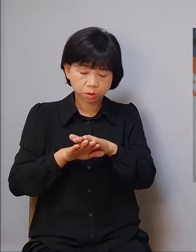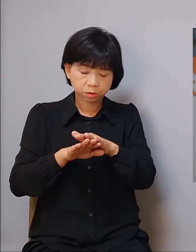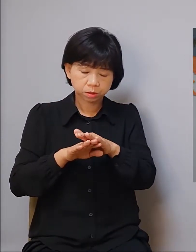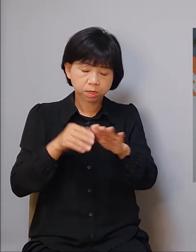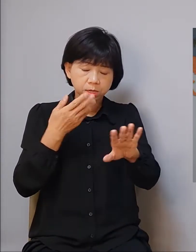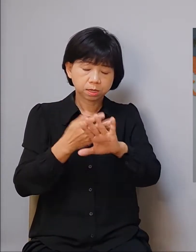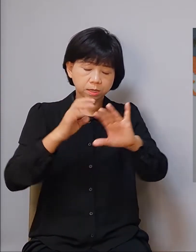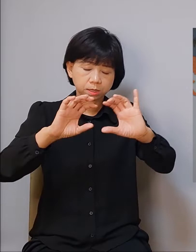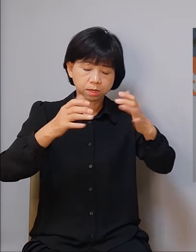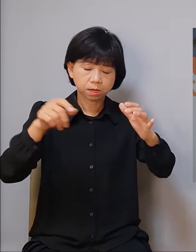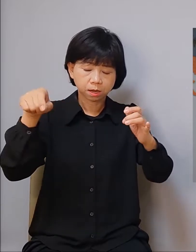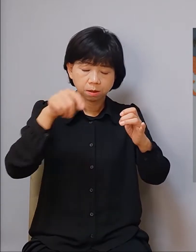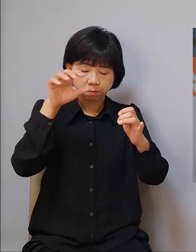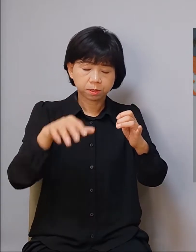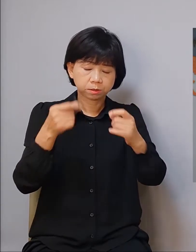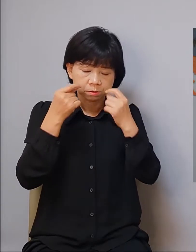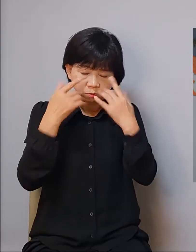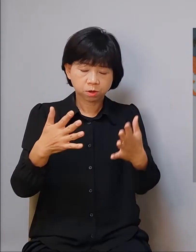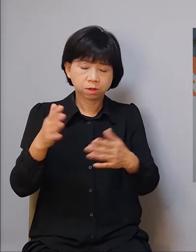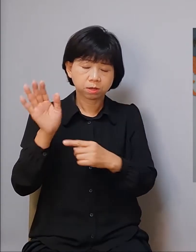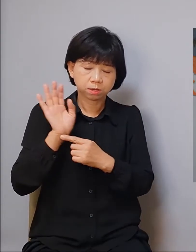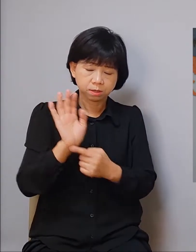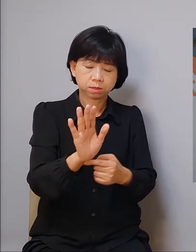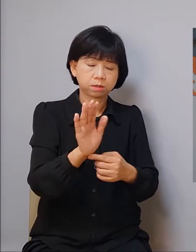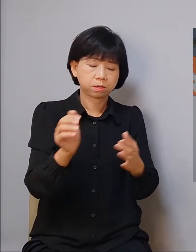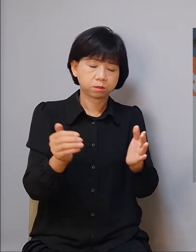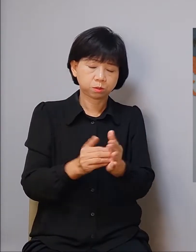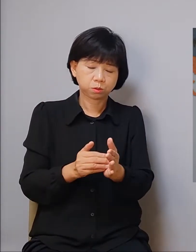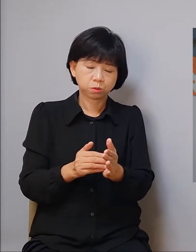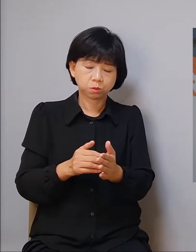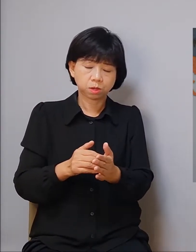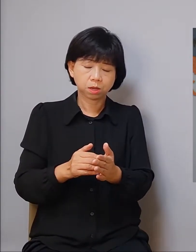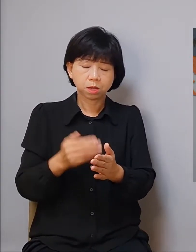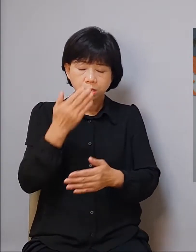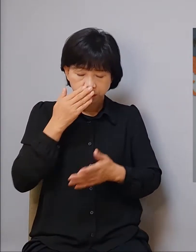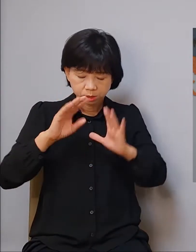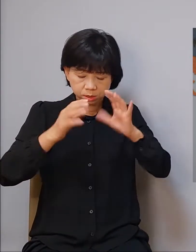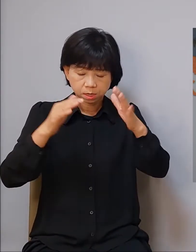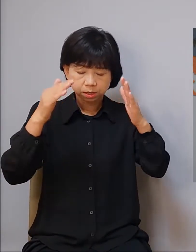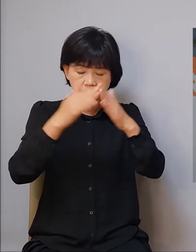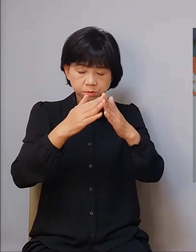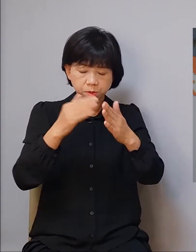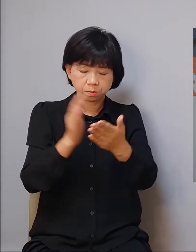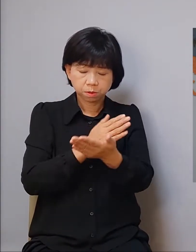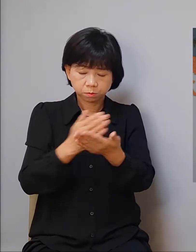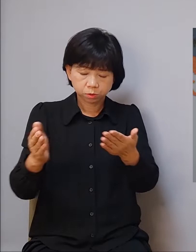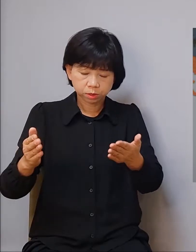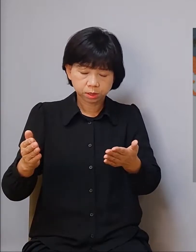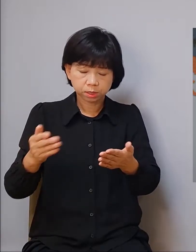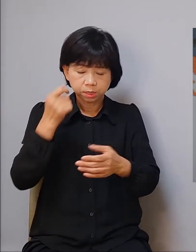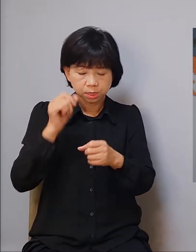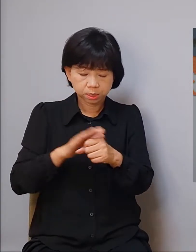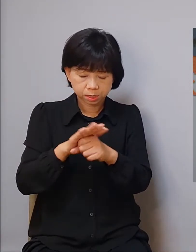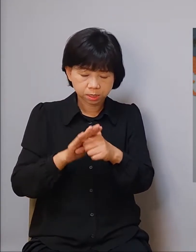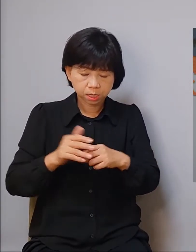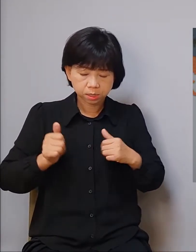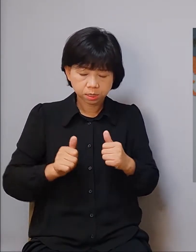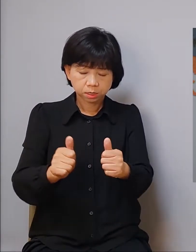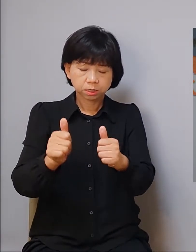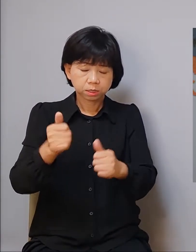목전에서 명백히 나타내셨도다. 그가 이스라엘의 집에 베푸신 인자와 성실을